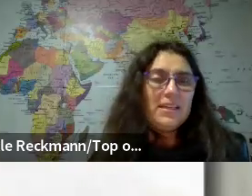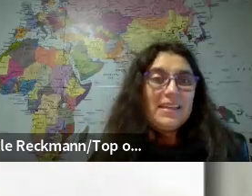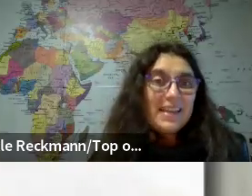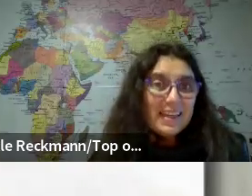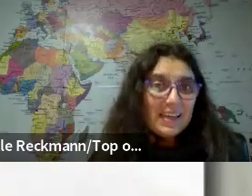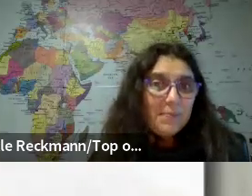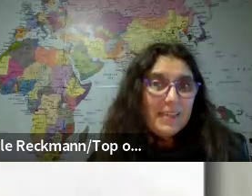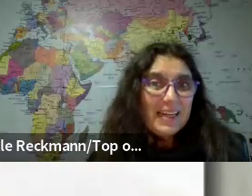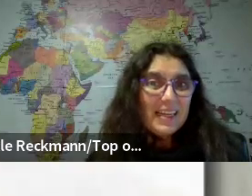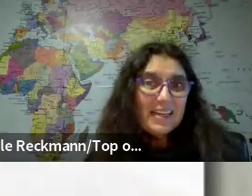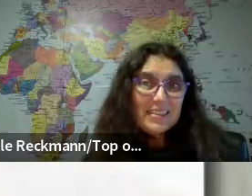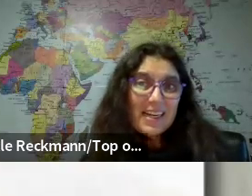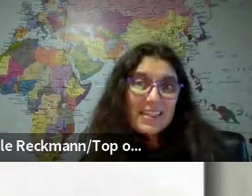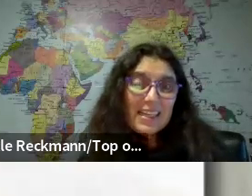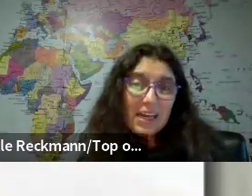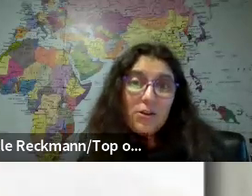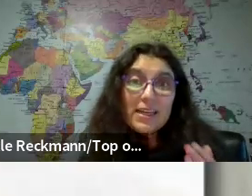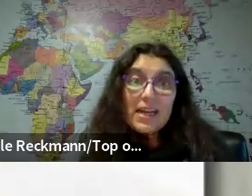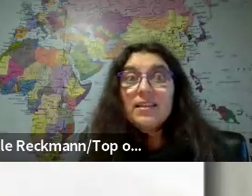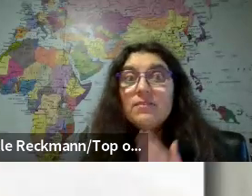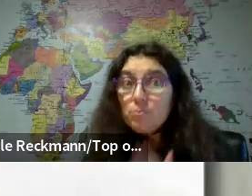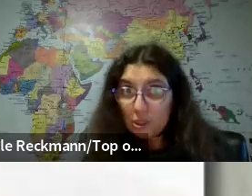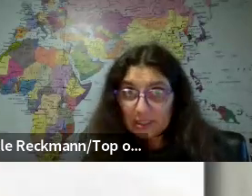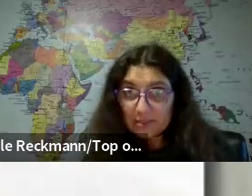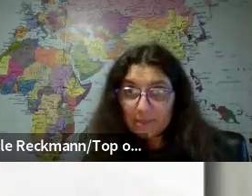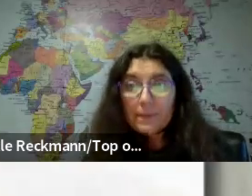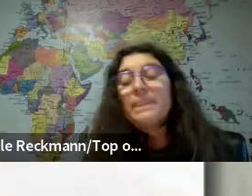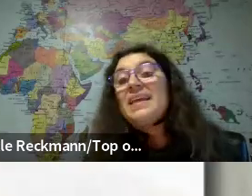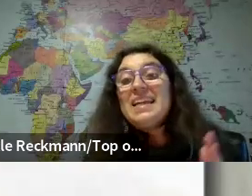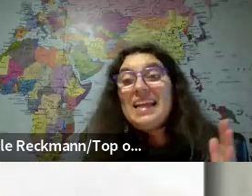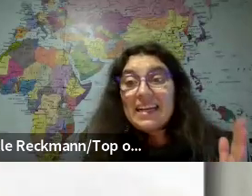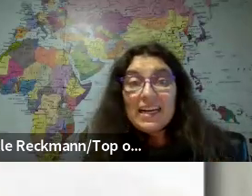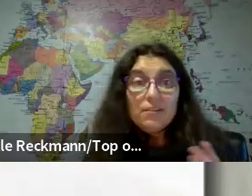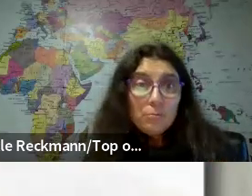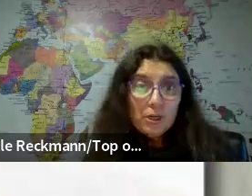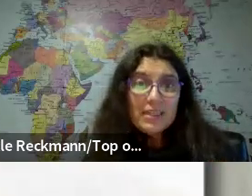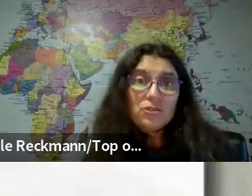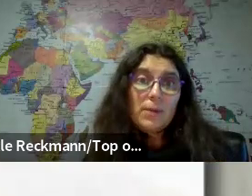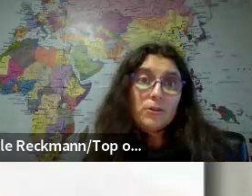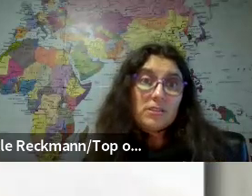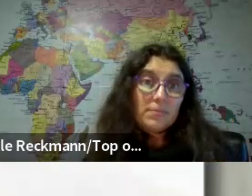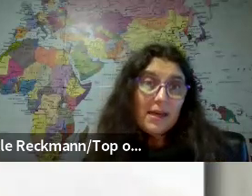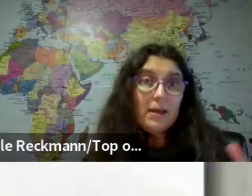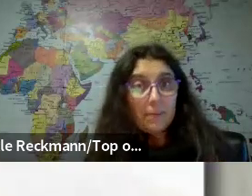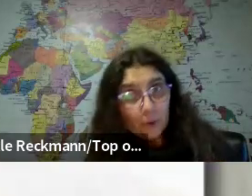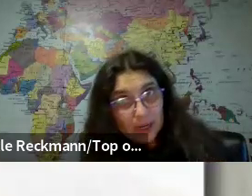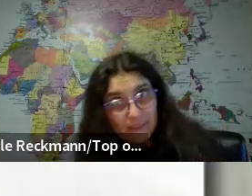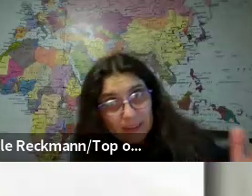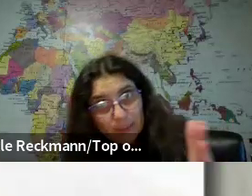etiquetado, es que tiene que realizar el etiquetado de cajas de bombones. Las cajas de bombones son aproximadas por la